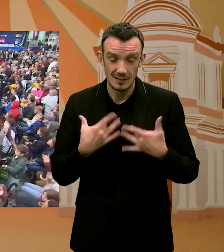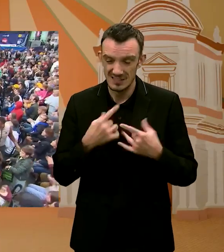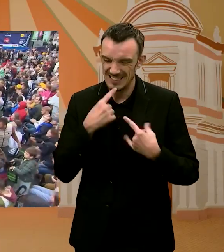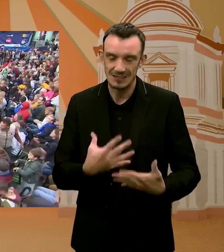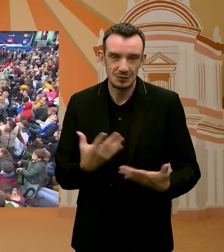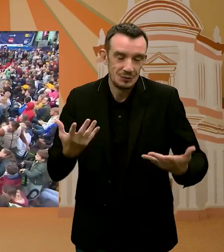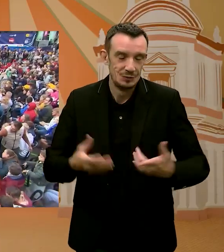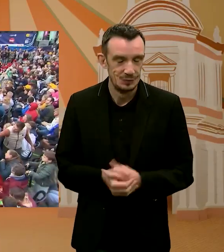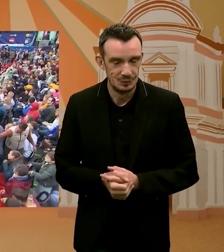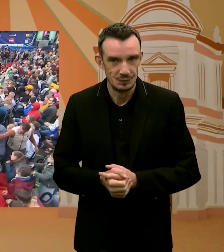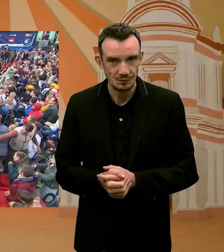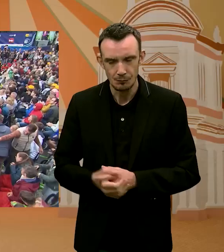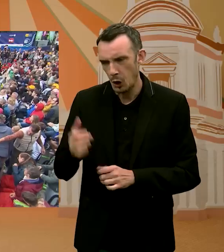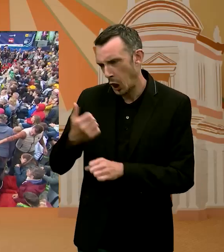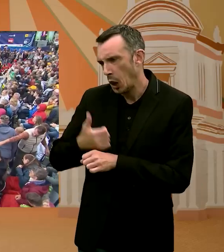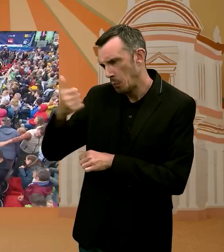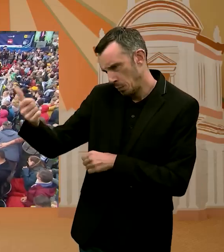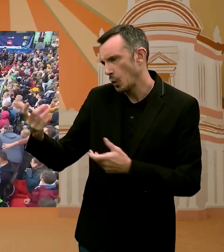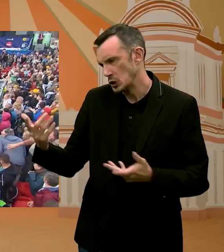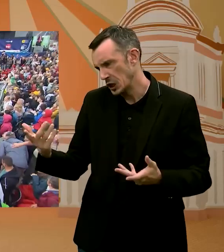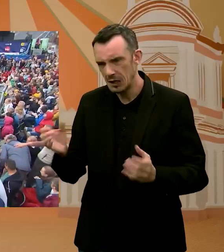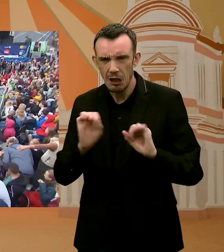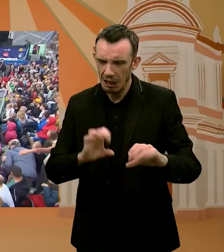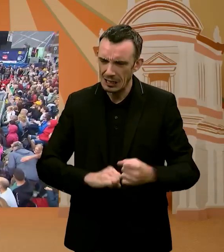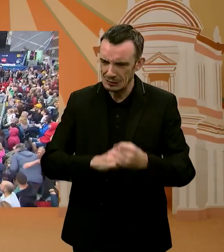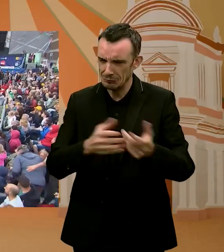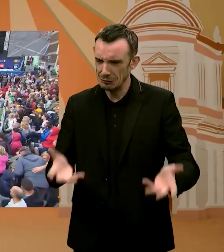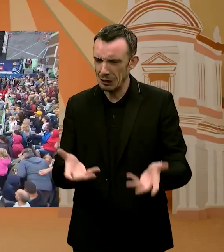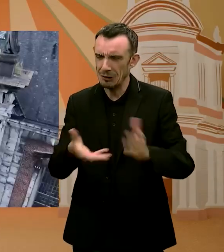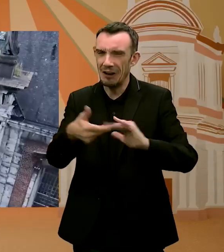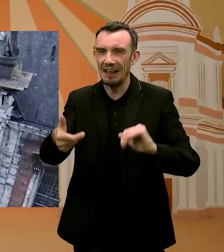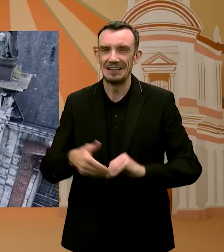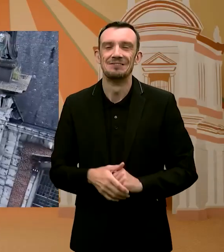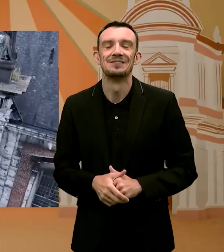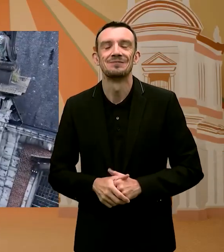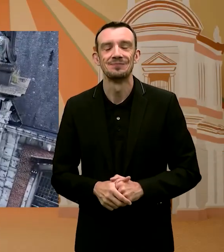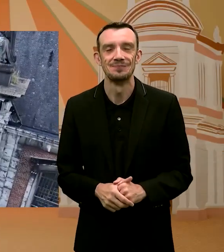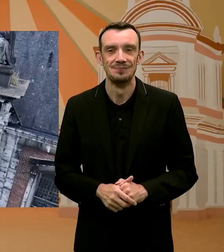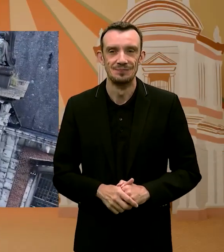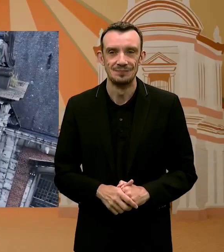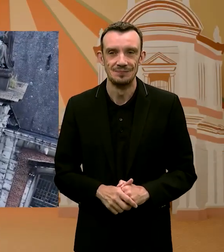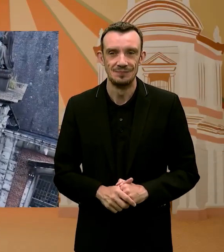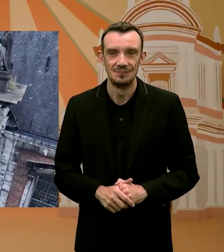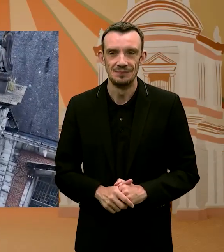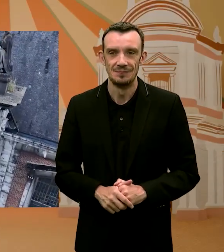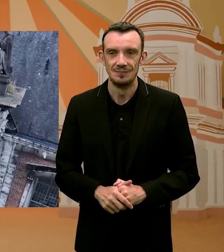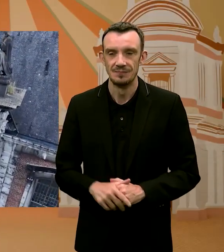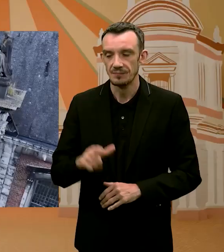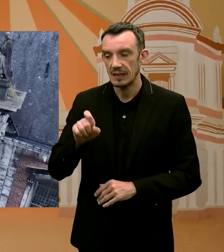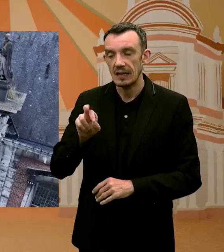Peut-être pour l'année prochaine, on va te laisser encourager les. Voilà, on va continuer à encourager les Mélans. Merci. Et Grégory, il y a Martin de Sambre qui vient de chuter